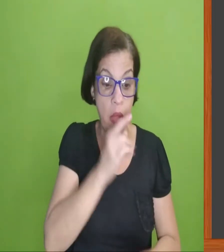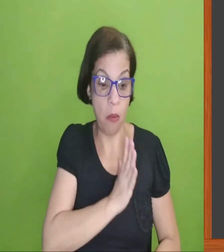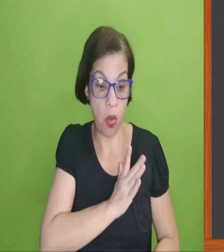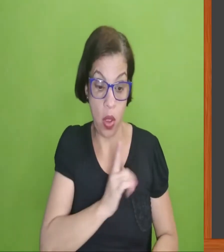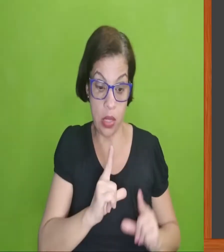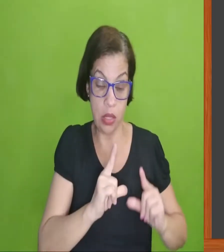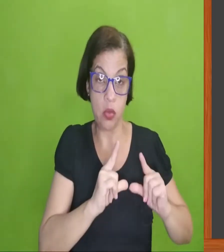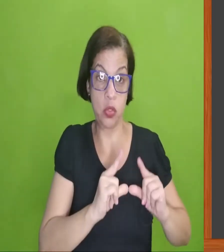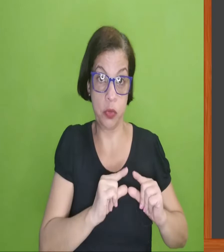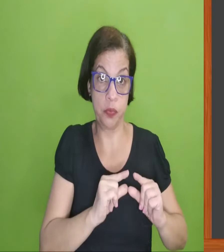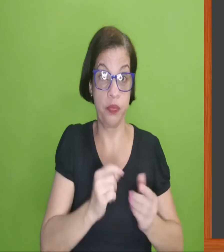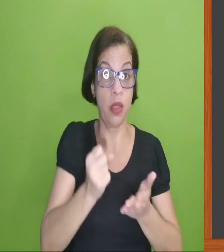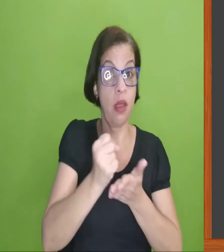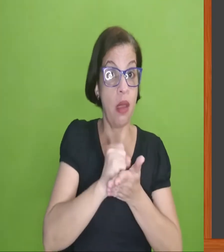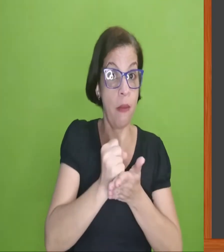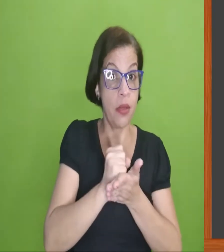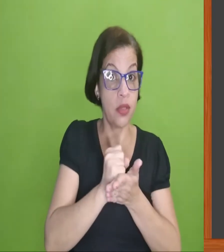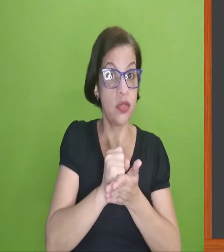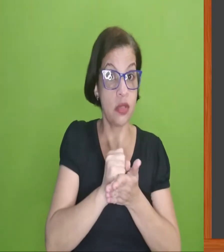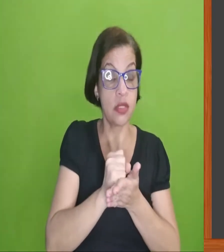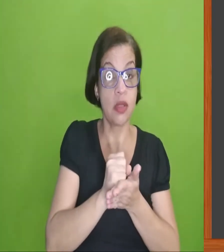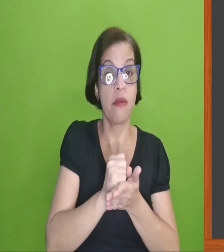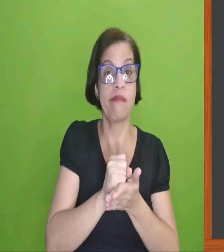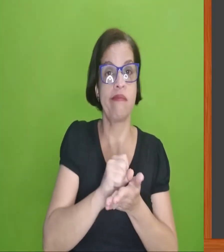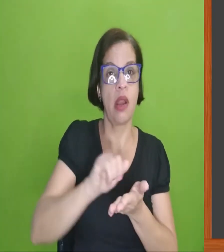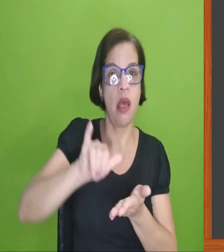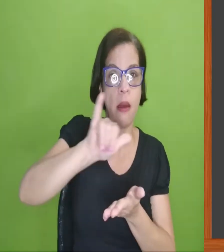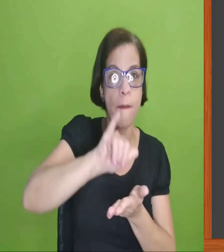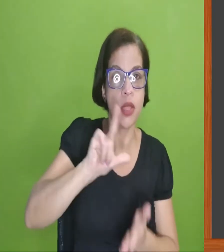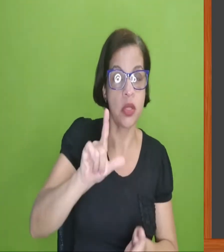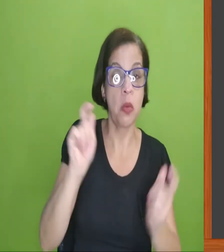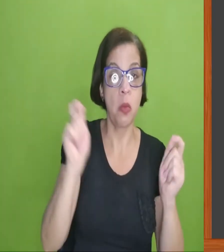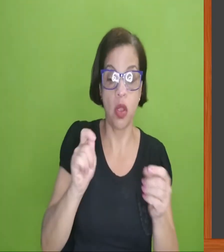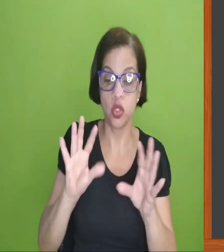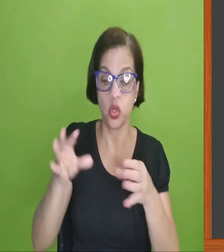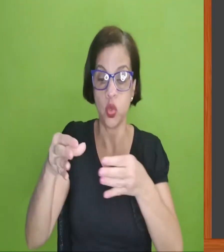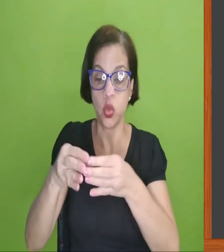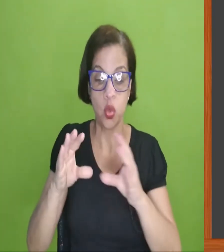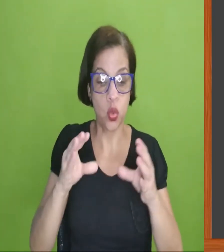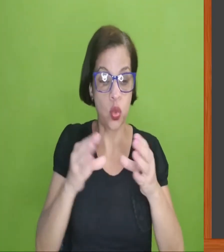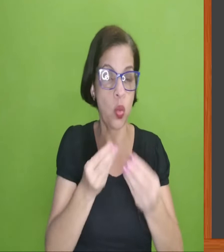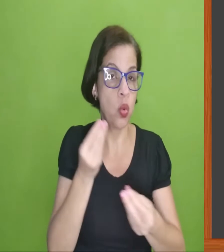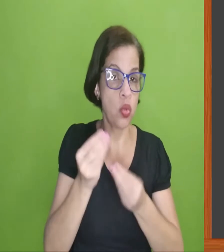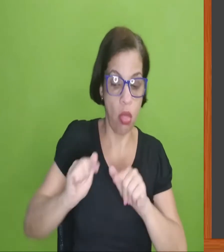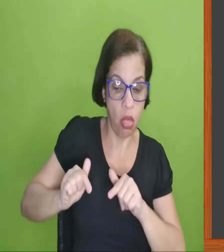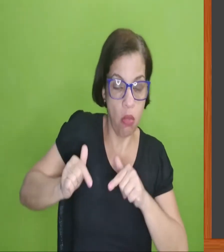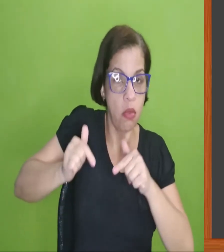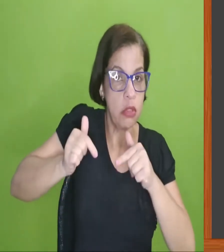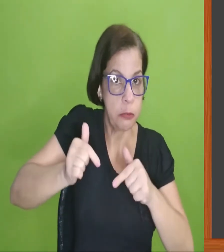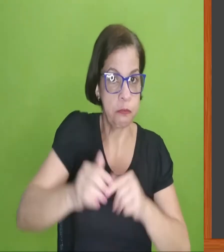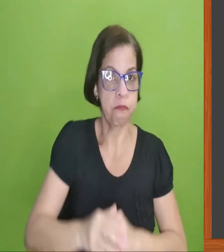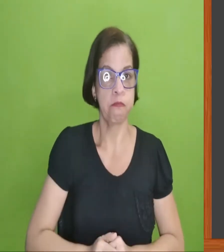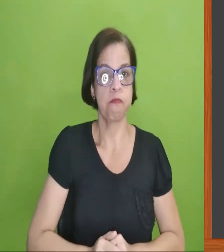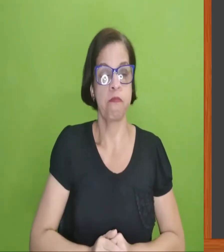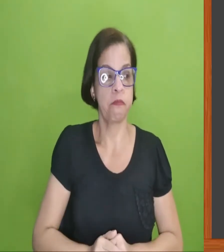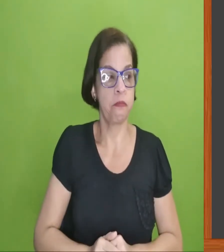cardiovascular. Os fármacos antilipêmicos podem ser classificados de acordo com seus mecanismos de ação.